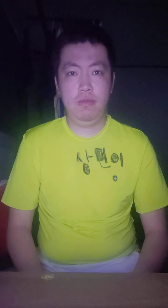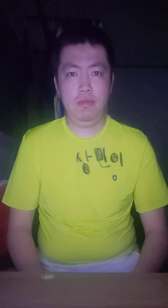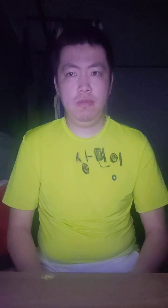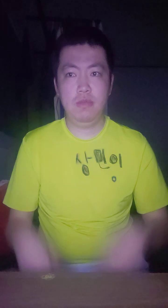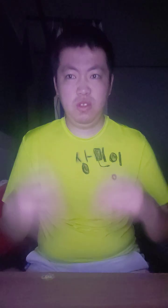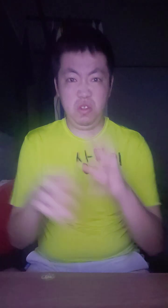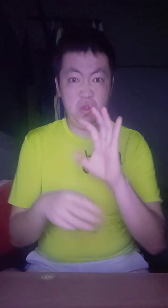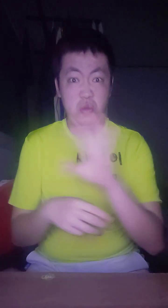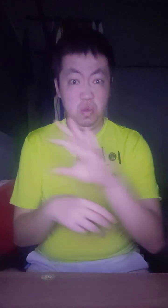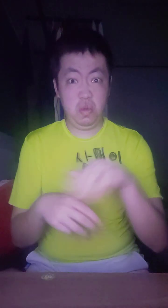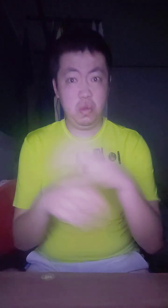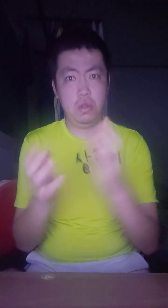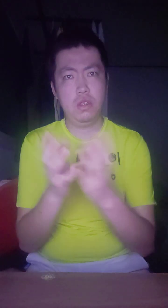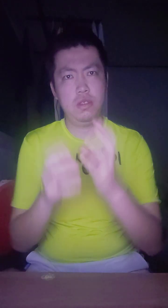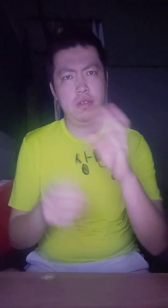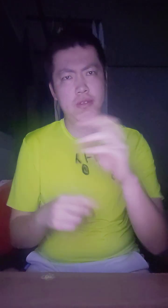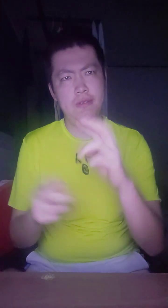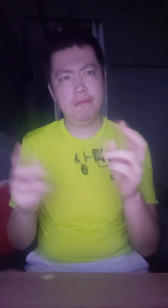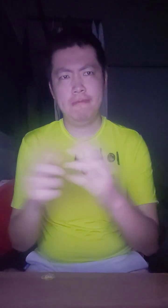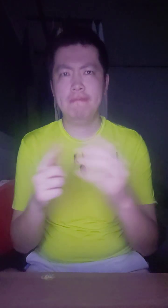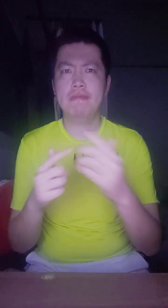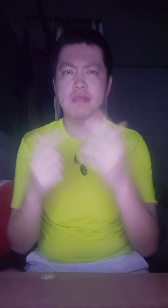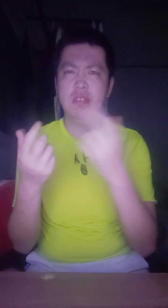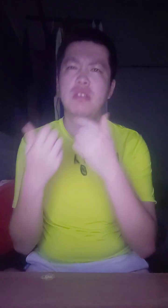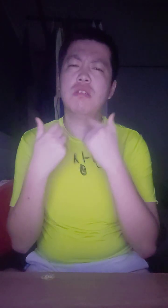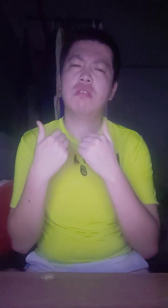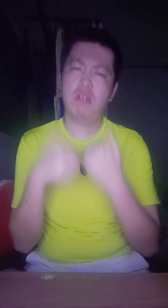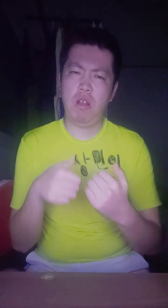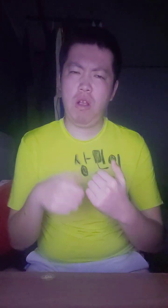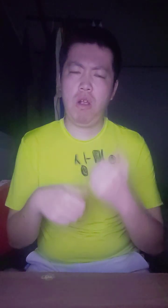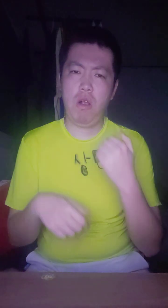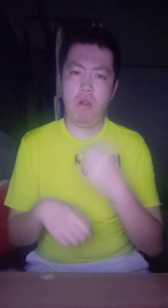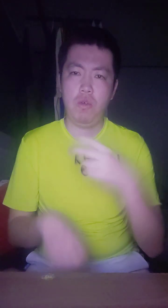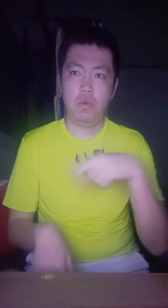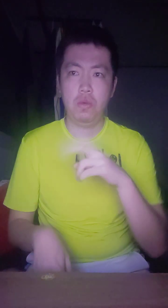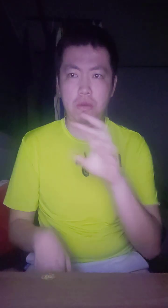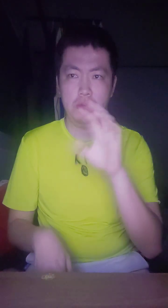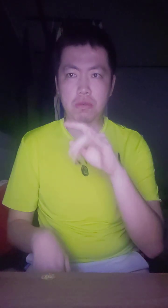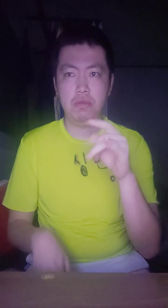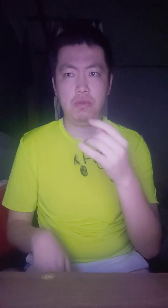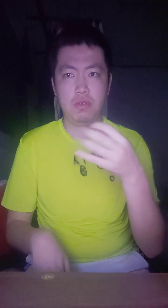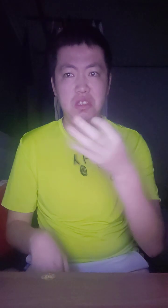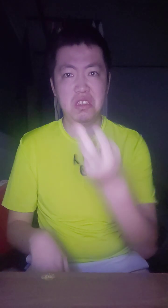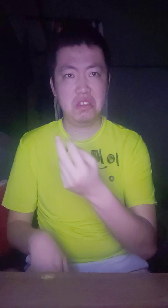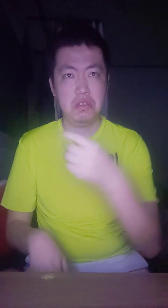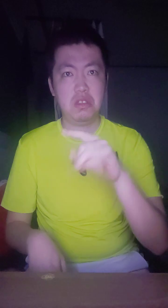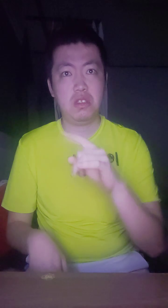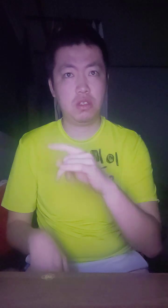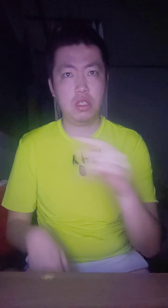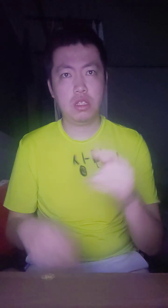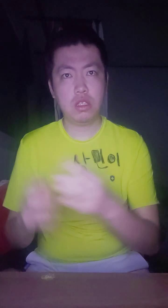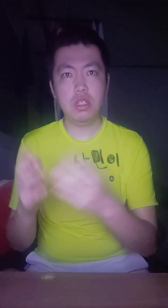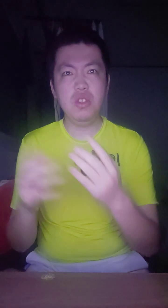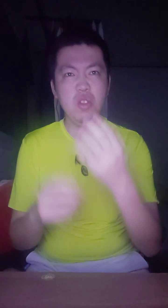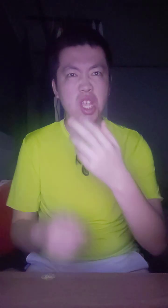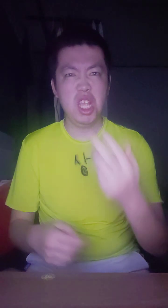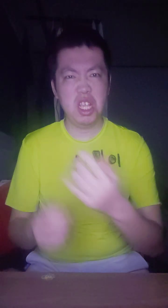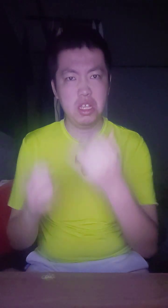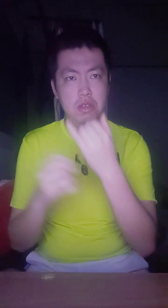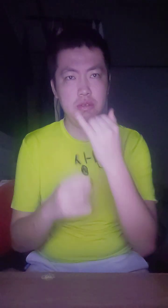공중 화장실을 이용하다가 갑자기 질식해 쓰러졌습니다. 화장실 내부에는 인체에 치명적인 유해가스가 있었습니다. 자,